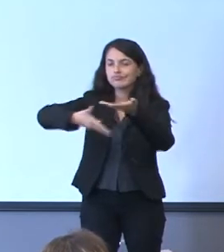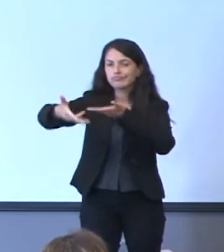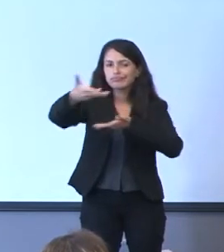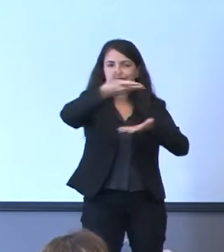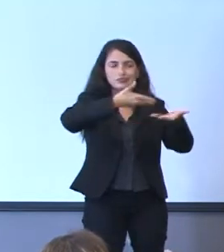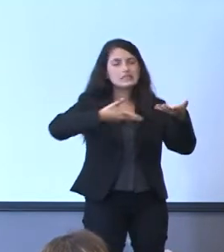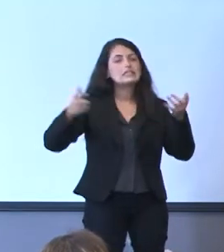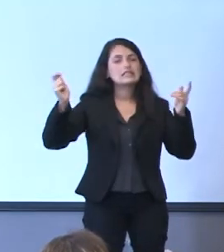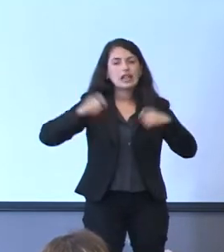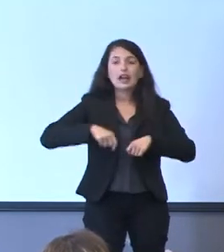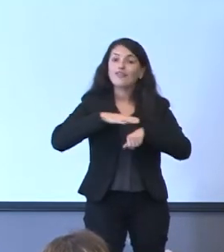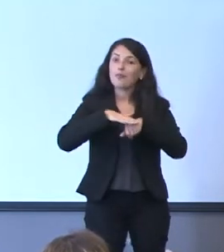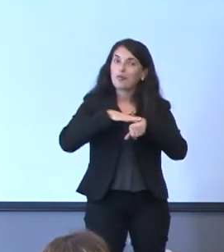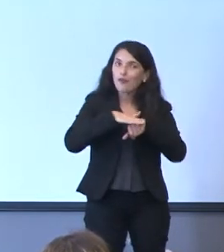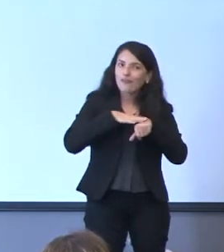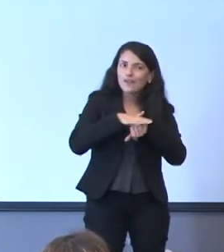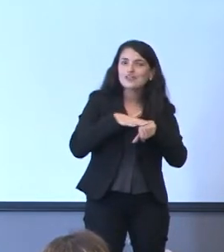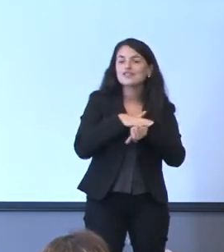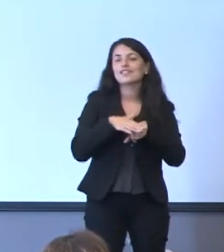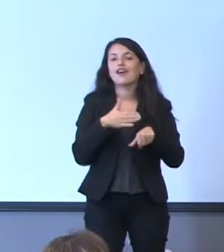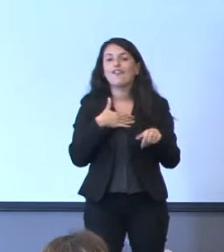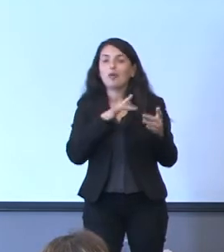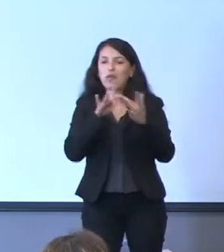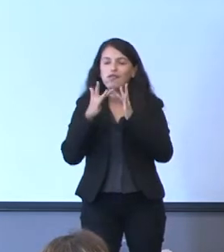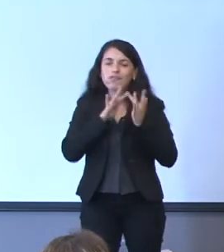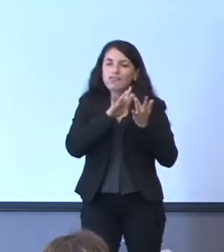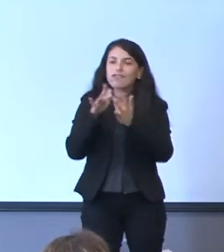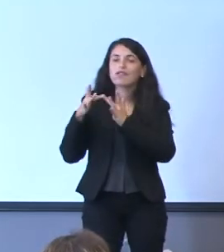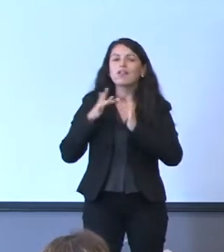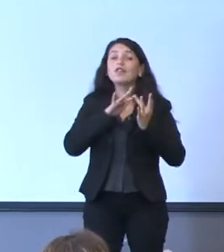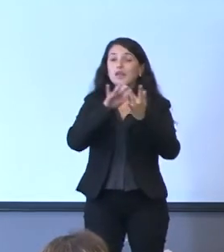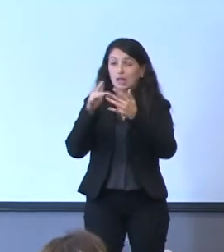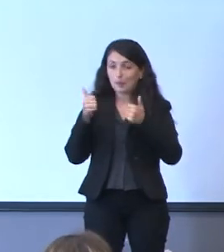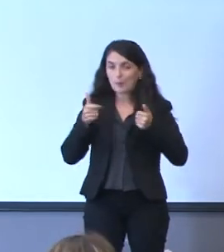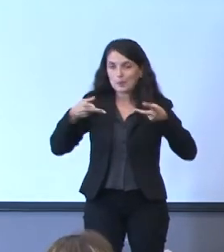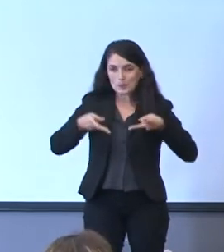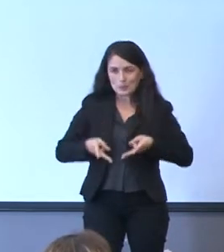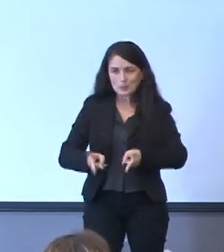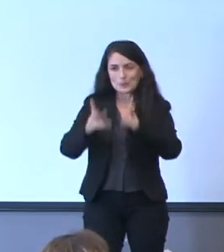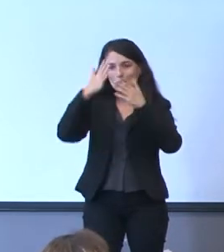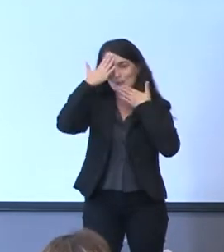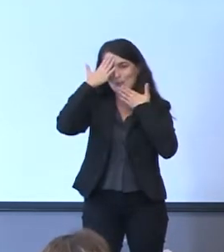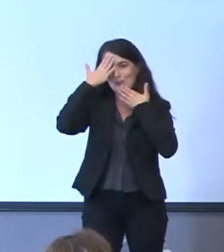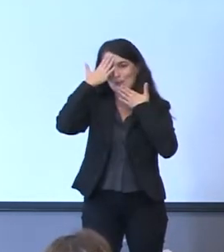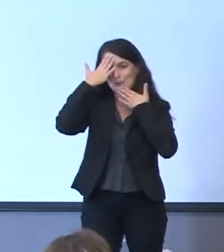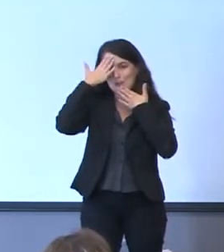Por favor, vamos conversar, vamos nos conectar e vamos continuar. Muito obrigada.